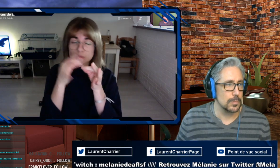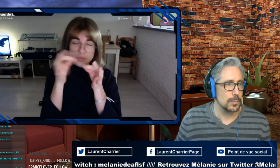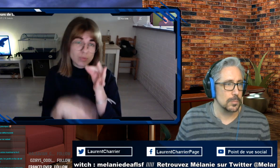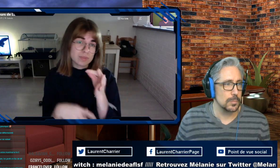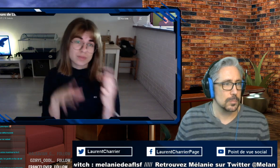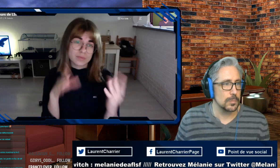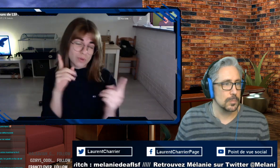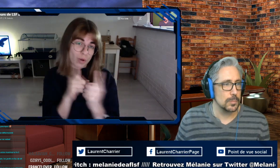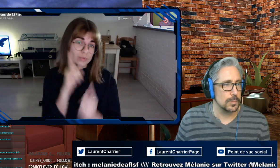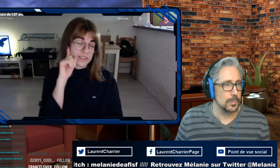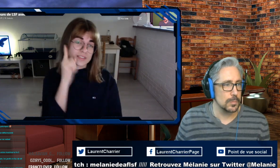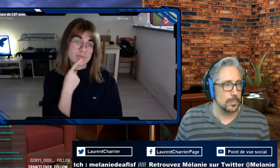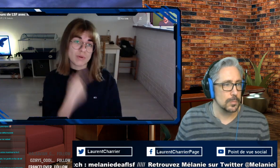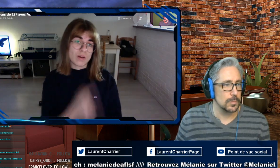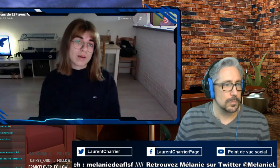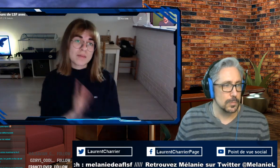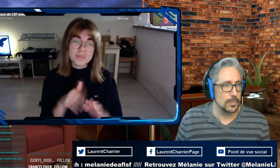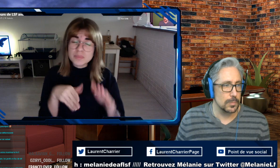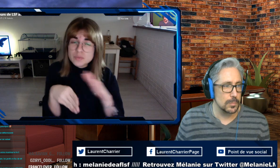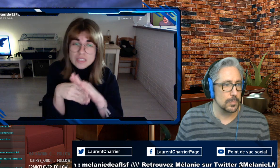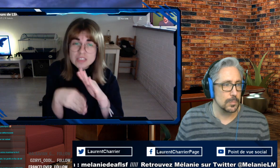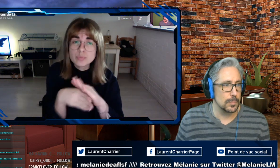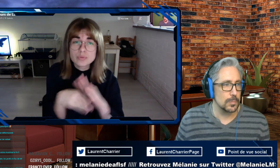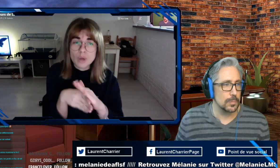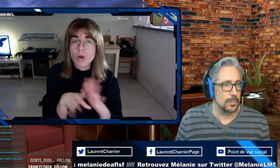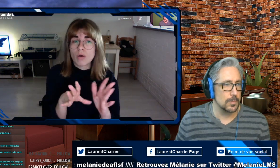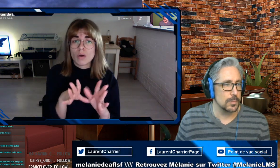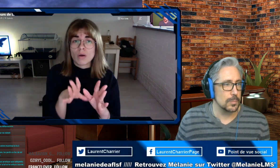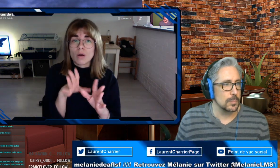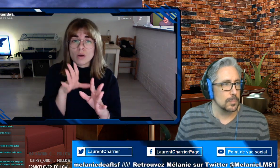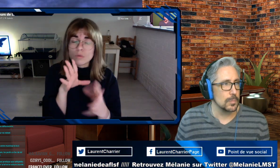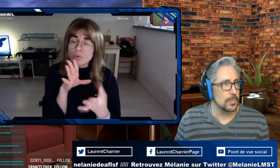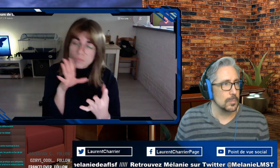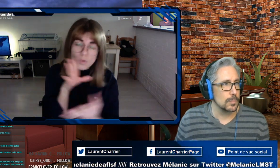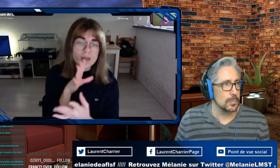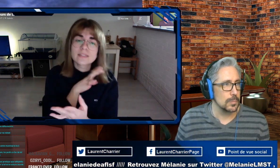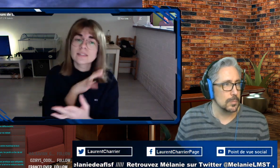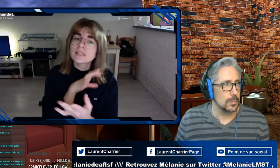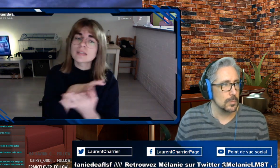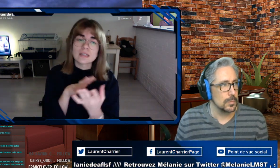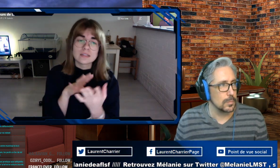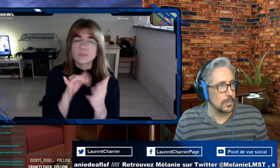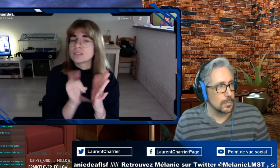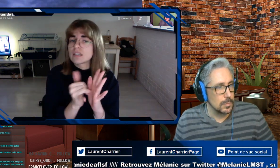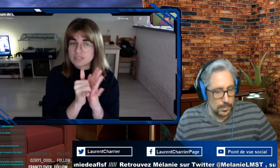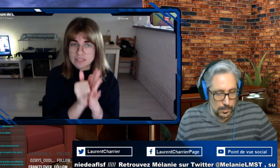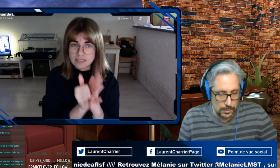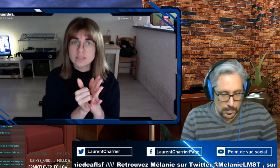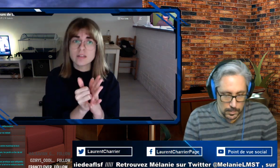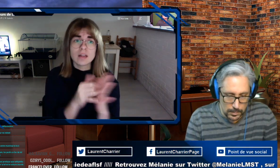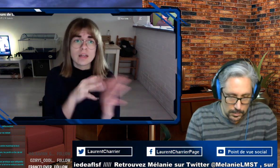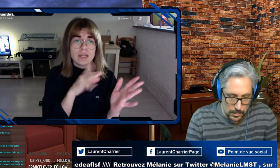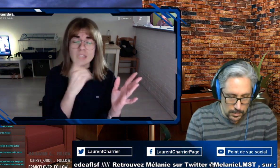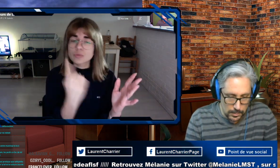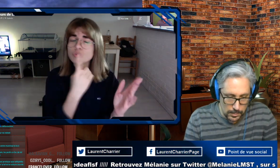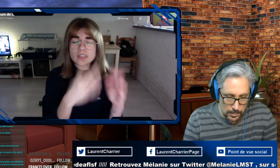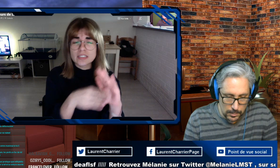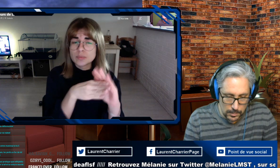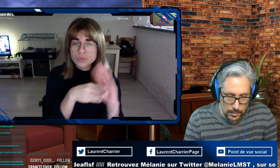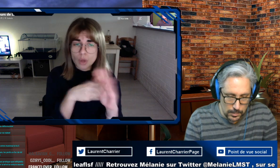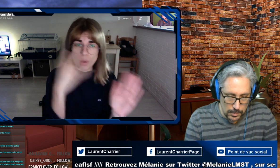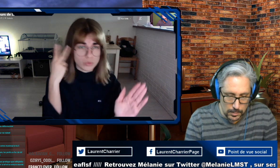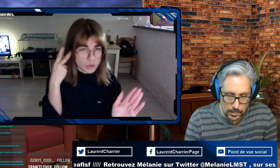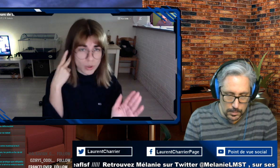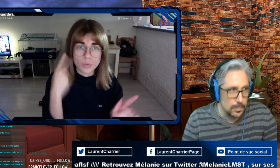bonne solution, c'est de rencontrer des sourds. Même si vous êtes débutant, au moins essayer d'aller dans des cafés de dessin. Il y a toujours